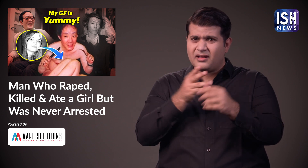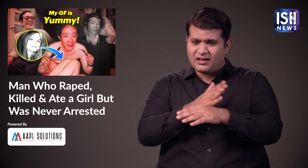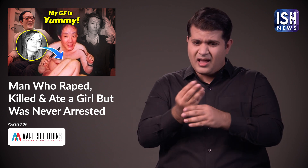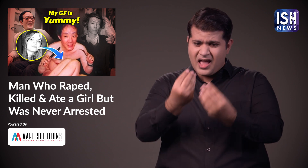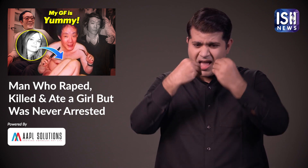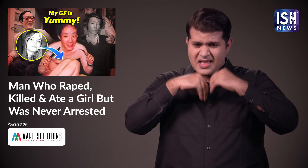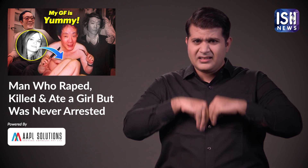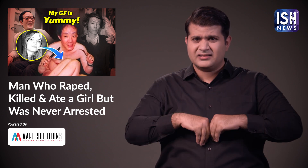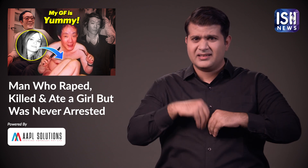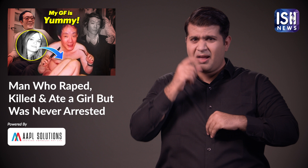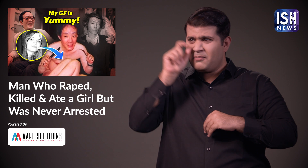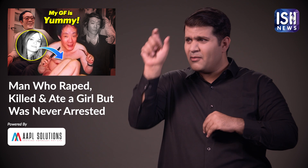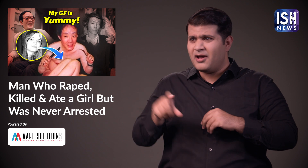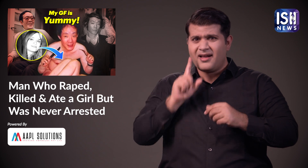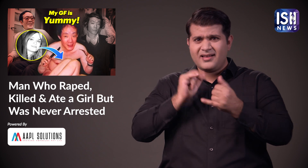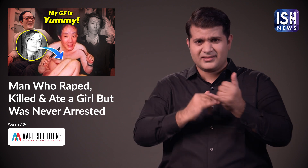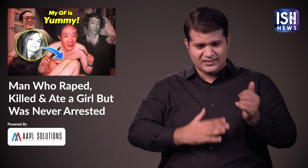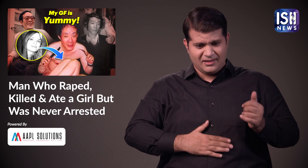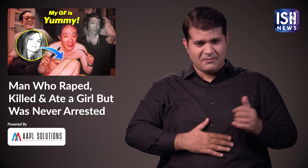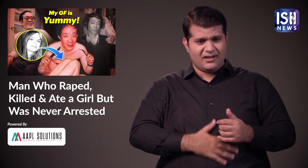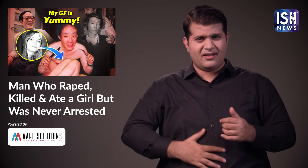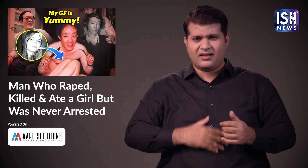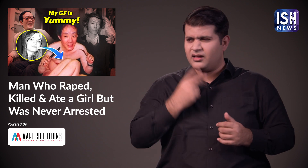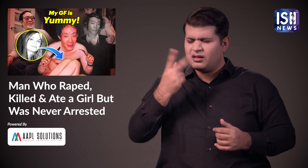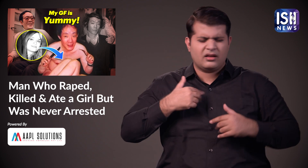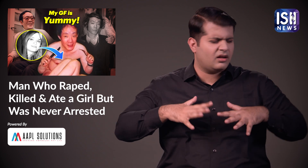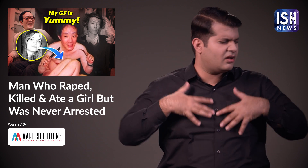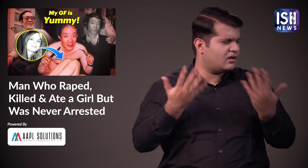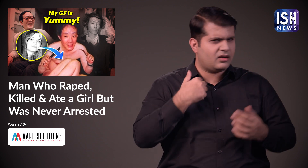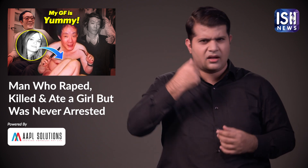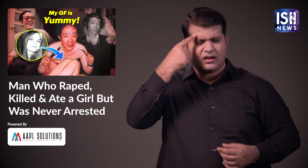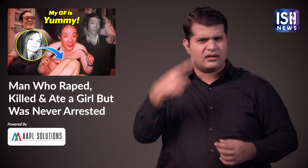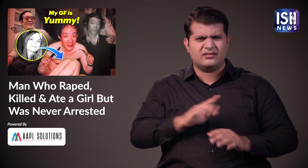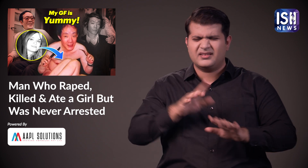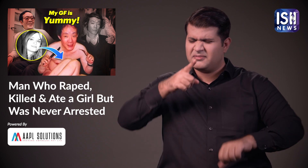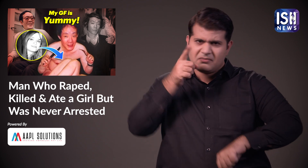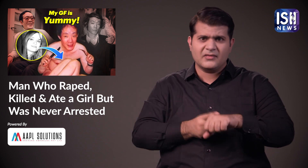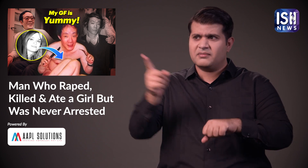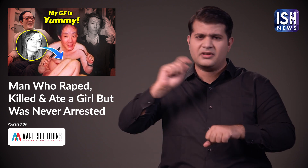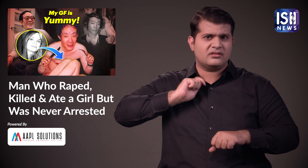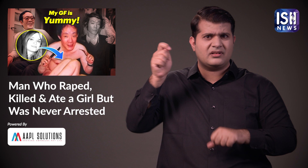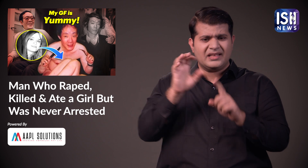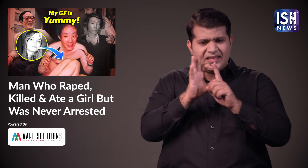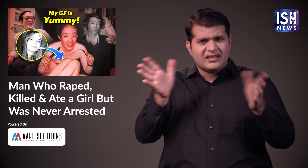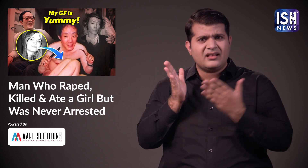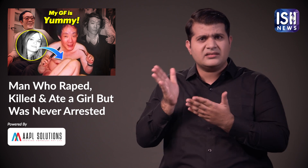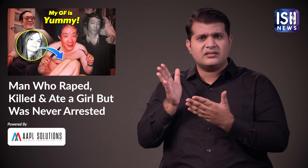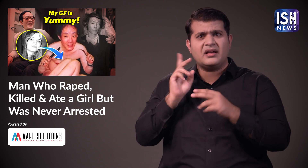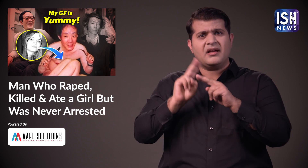पढ़ाई के बाद रेनी समृद्ध होती। सगावा को देखकर उन्हें घिनौना और घृणित लगता था। वे मौत की सज़ा चाहते थे क्योंकि